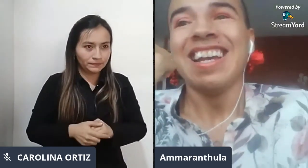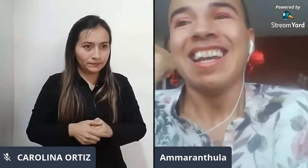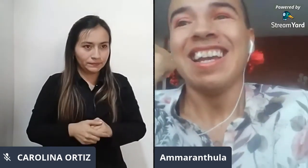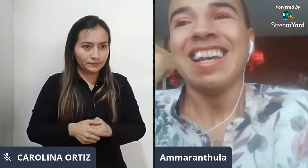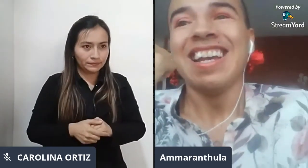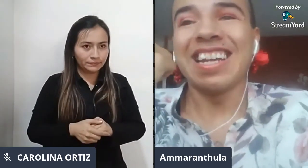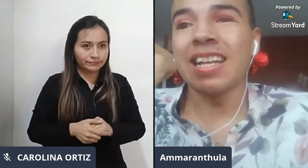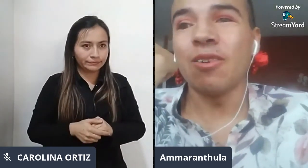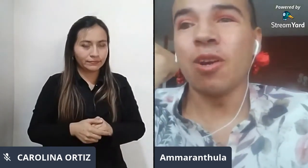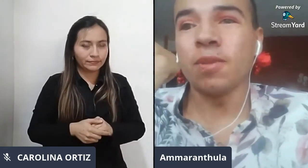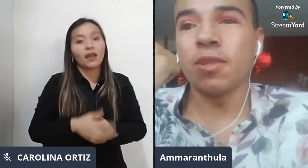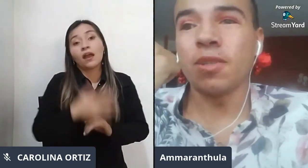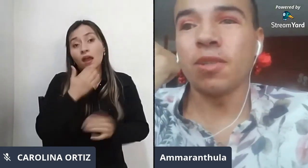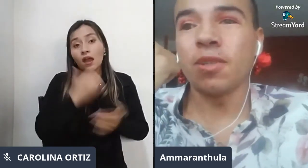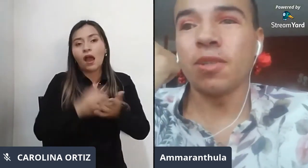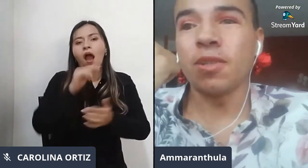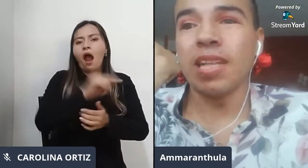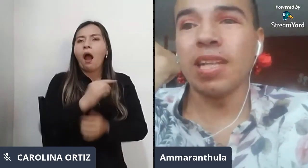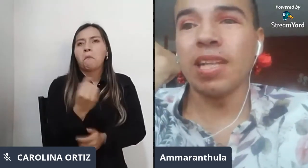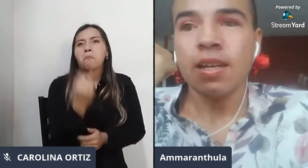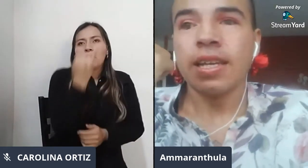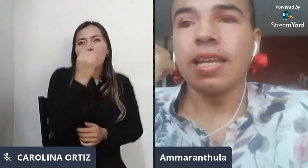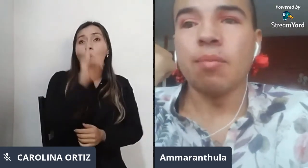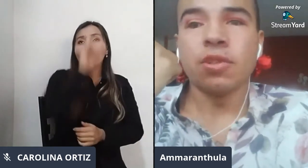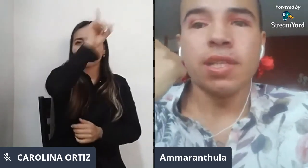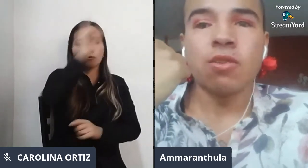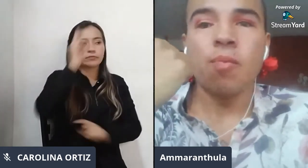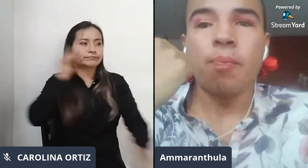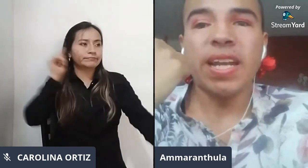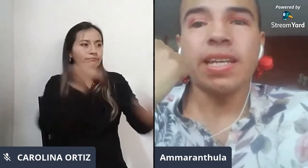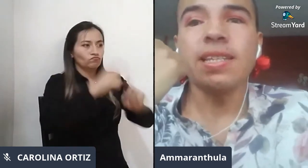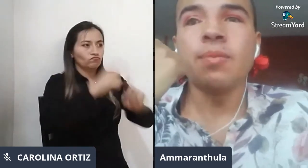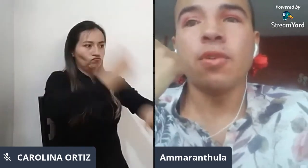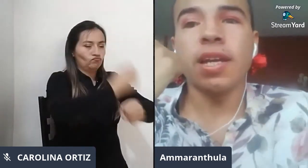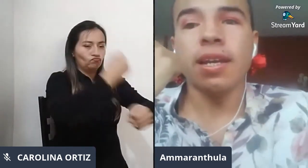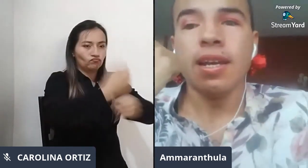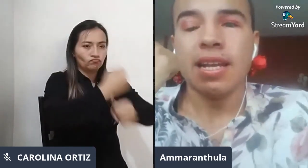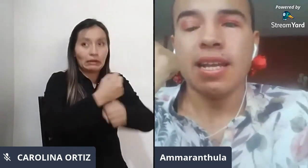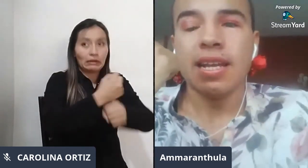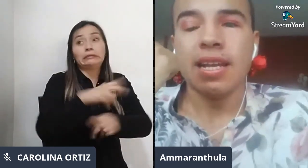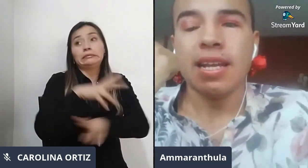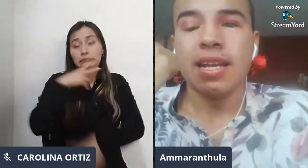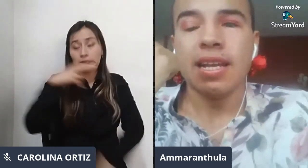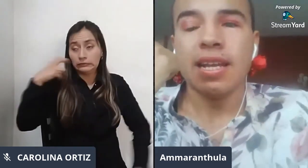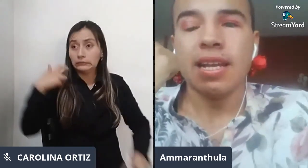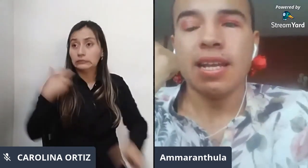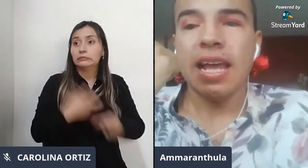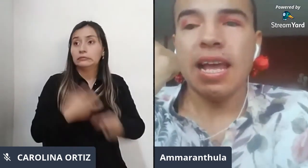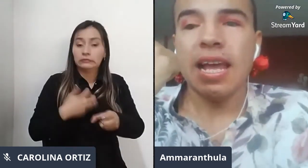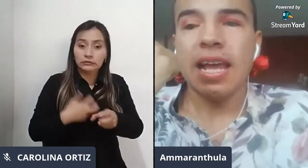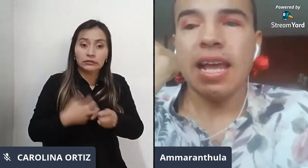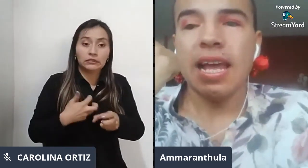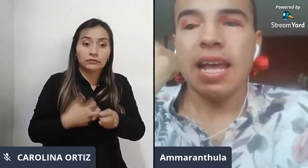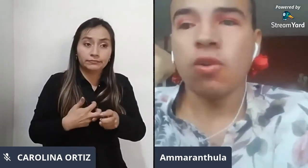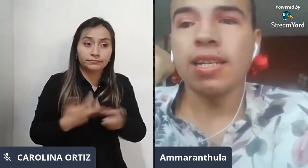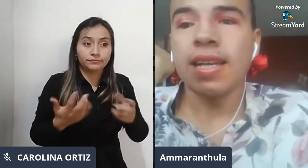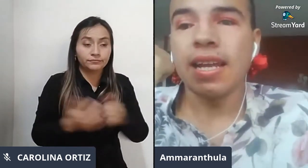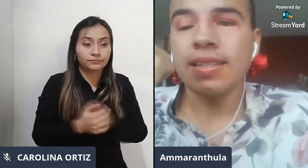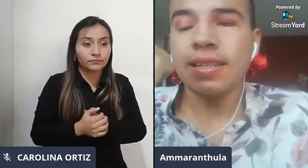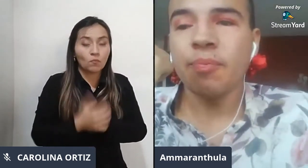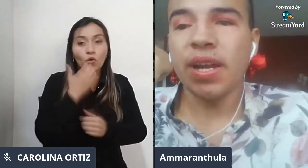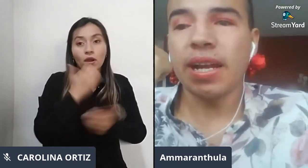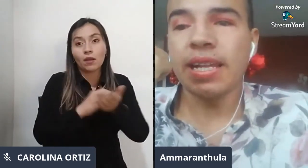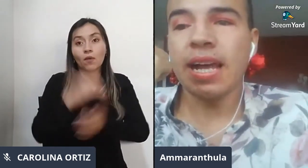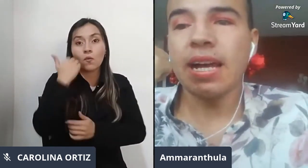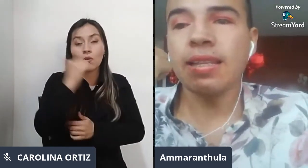de que es una mierda de que solo haya una opción de vida, ¿sí? Que digamos es complejísimo que a las nenas trans